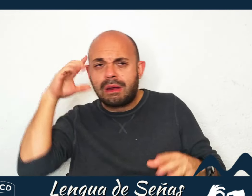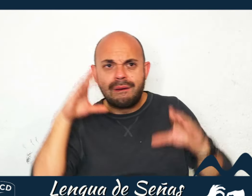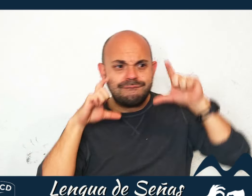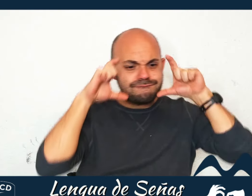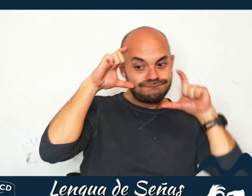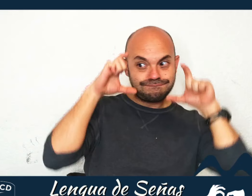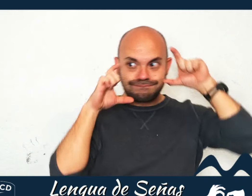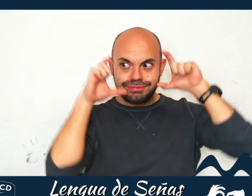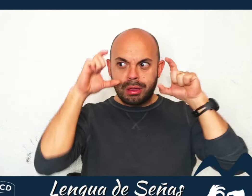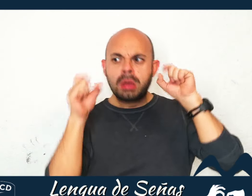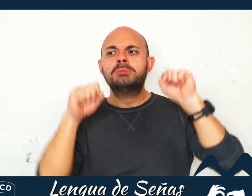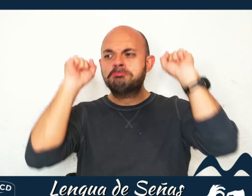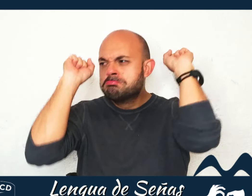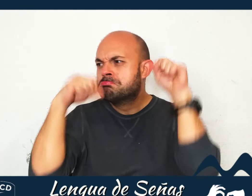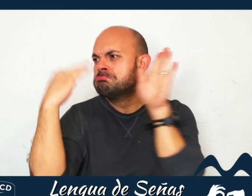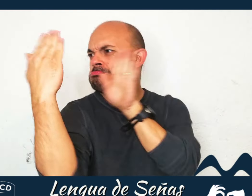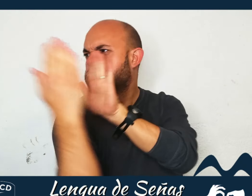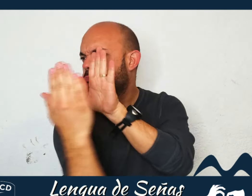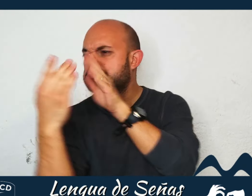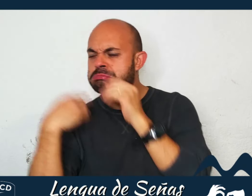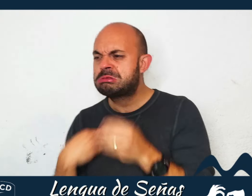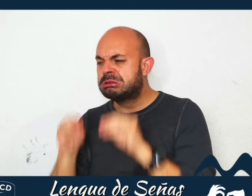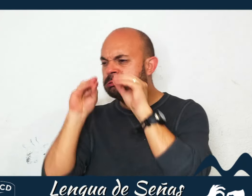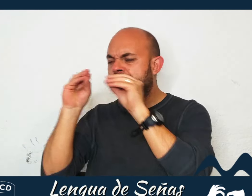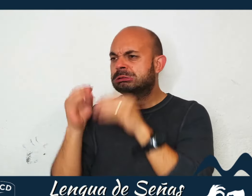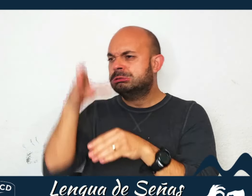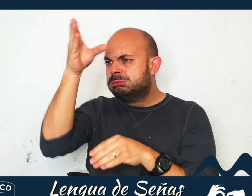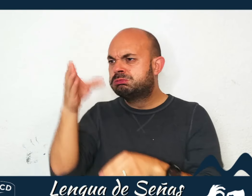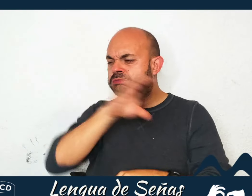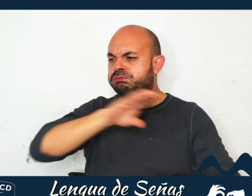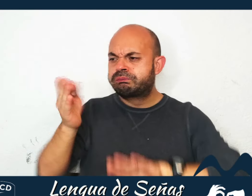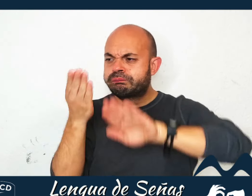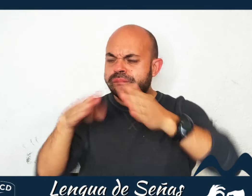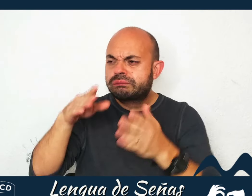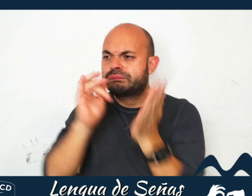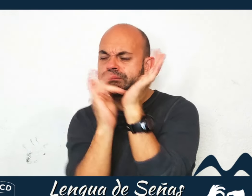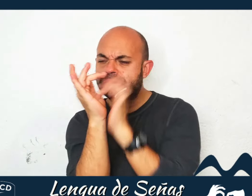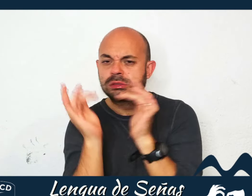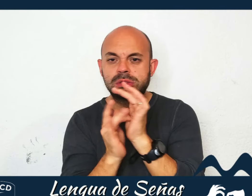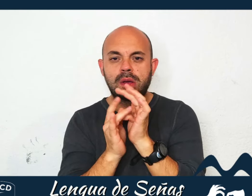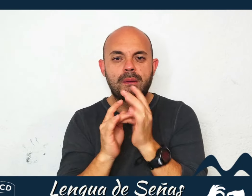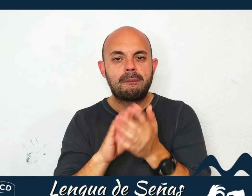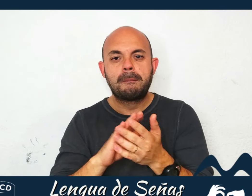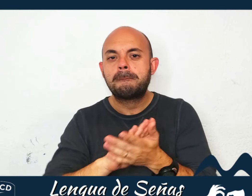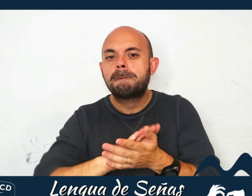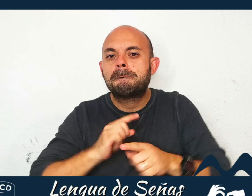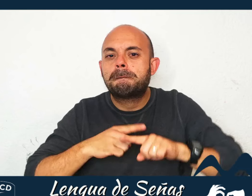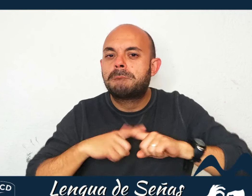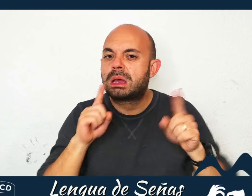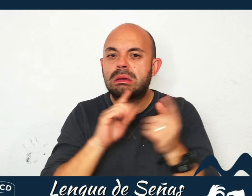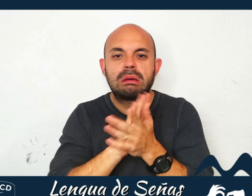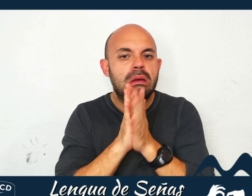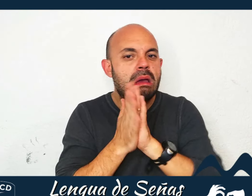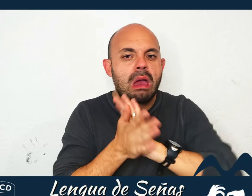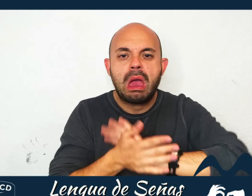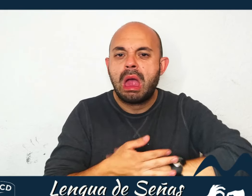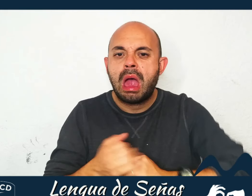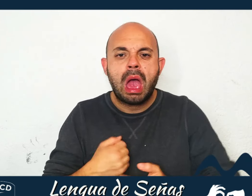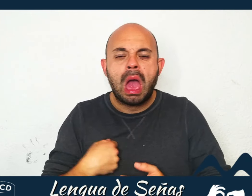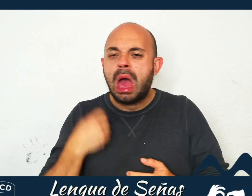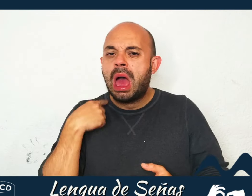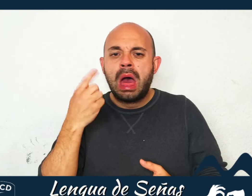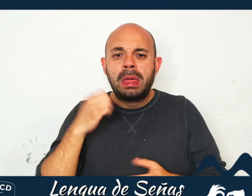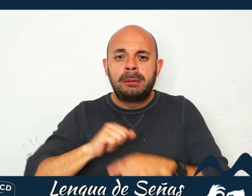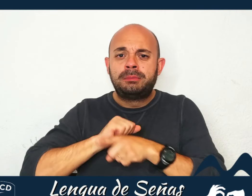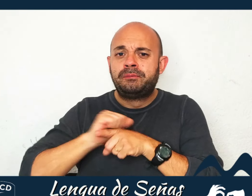hacerlo, ya es significativo. Y ahí también en nuestra vida espiritual es muy valioso no solamente